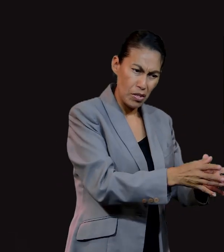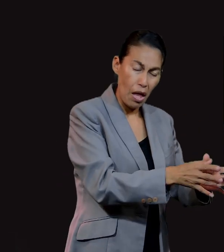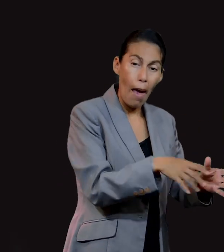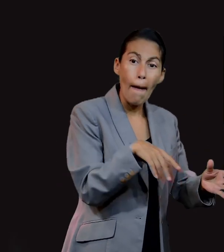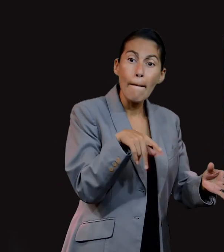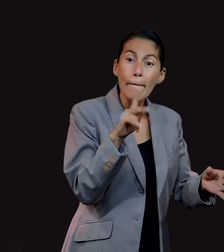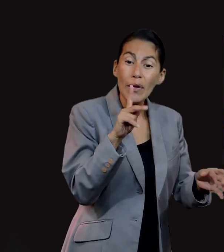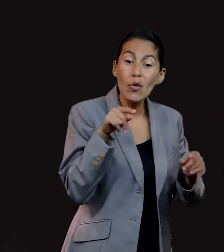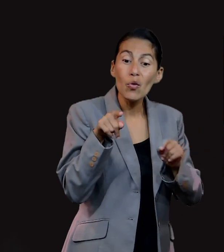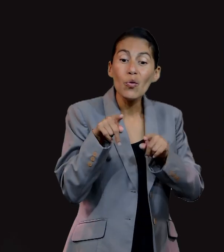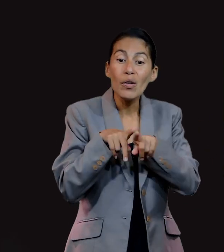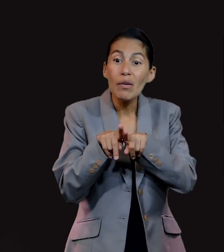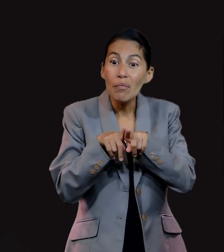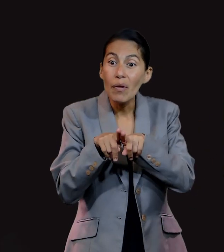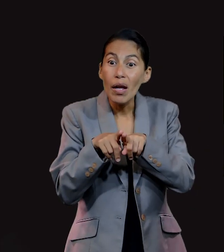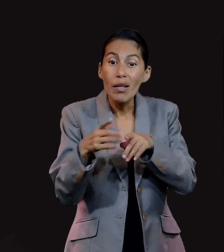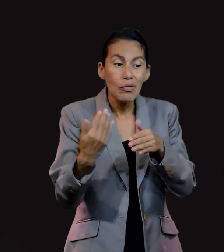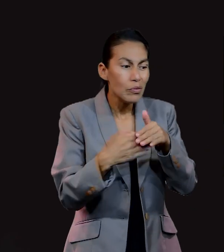cuello tenés tú